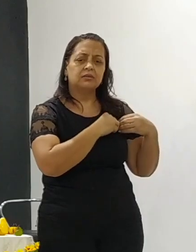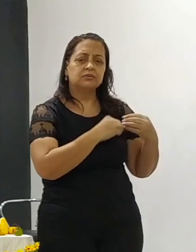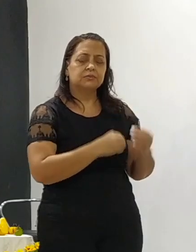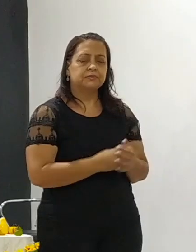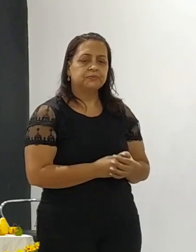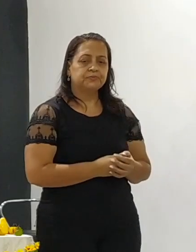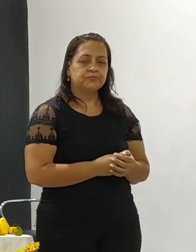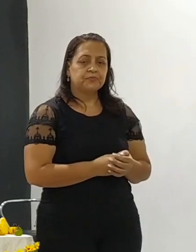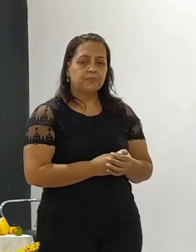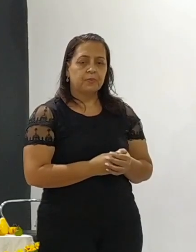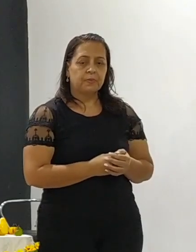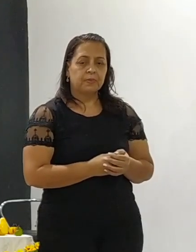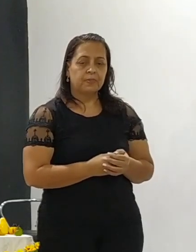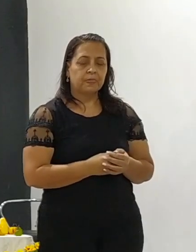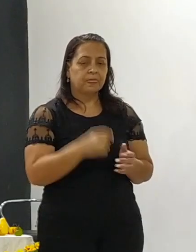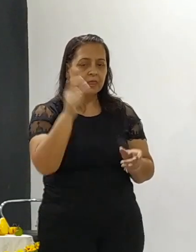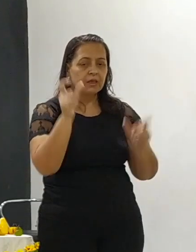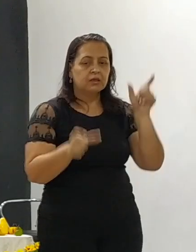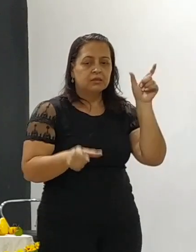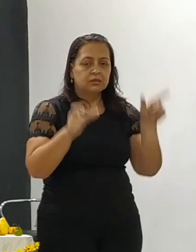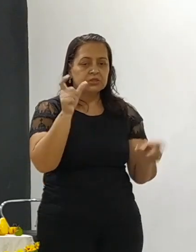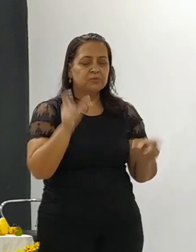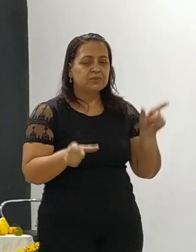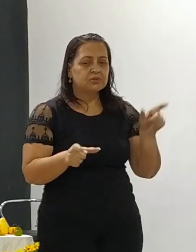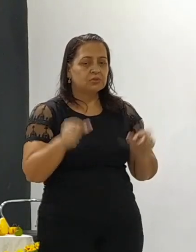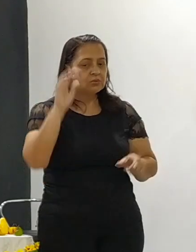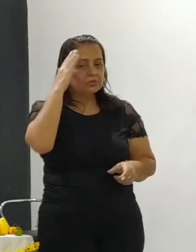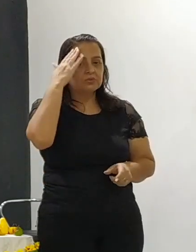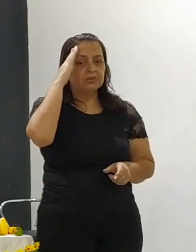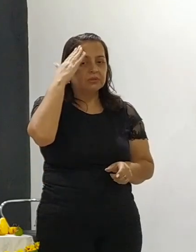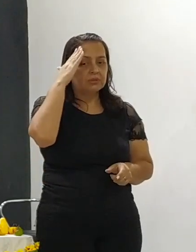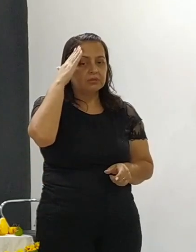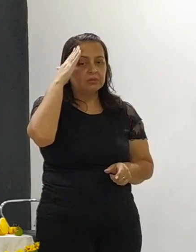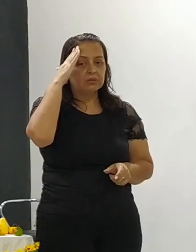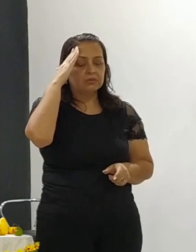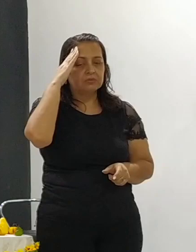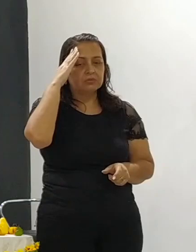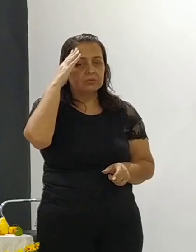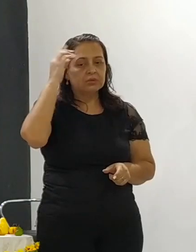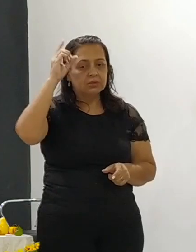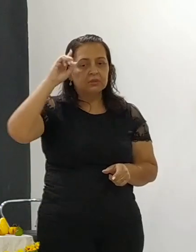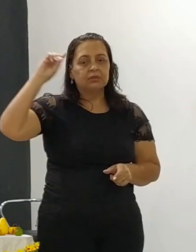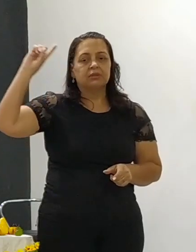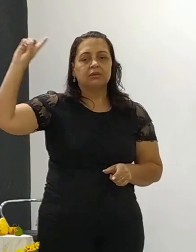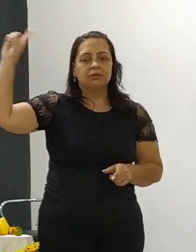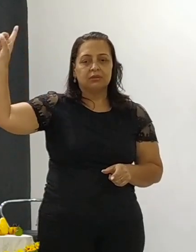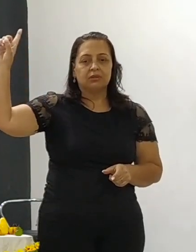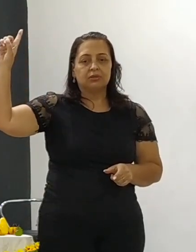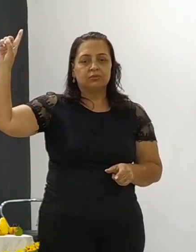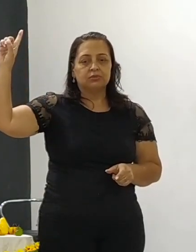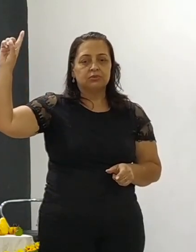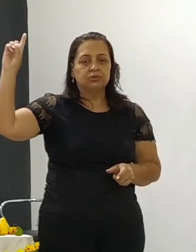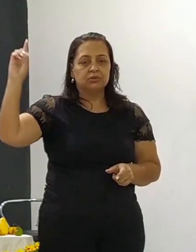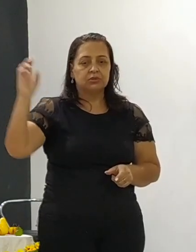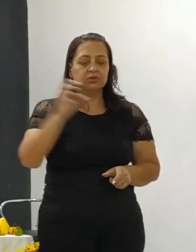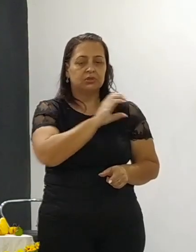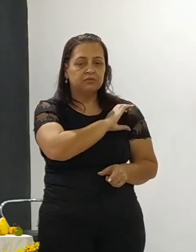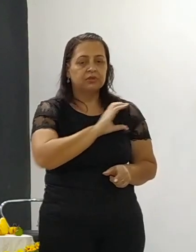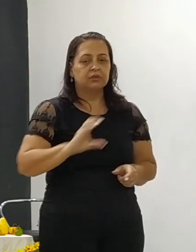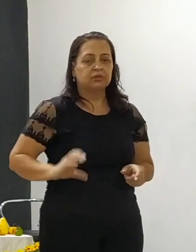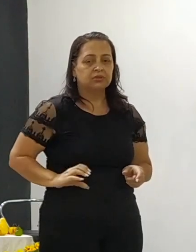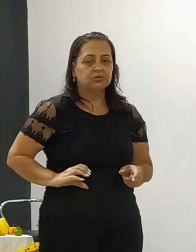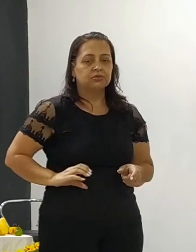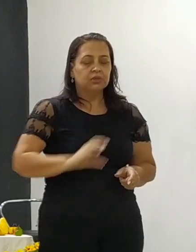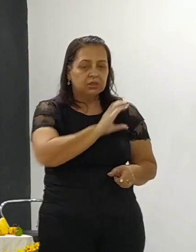né, aí as pessoas não entenderam que Deus estava em Cristo e Cristo estava em